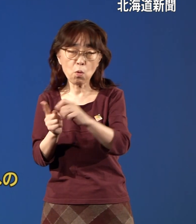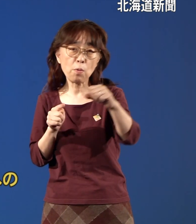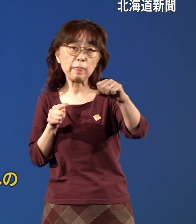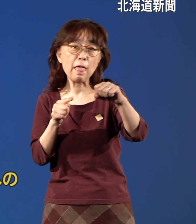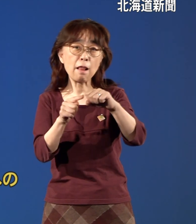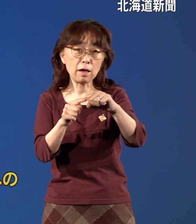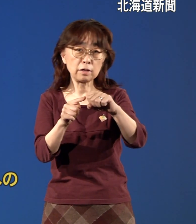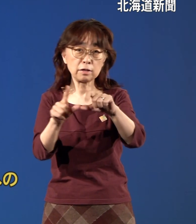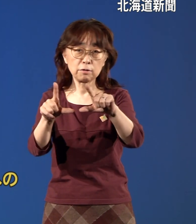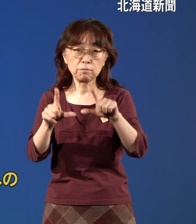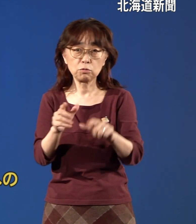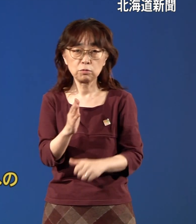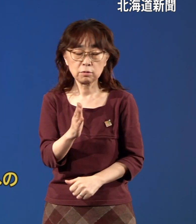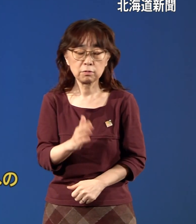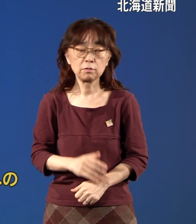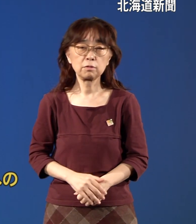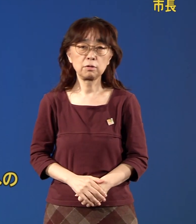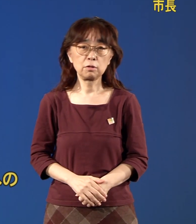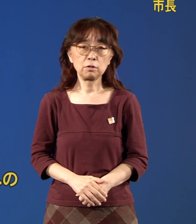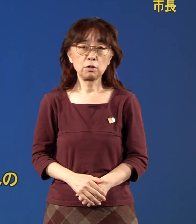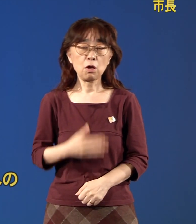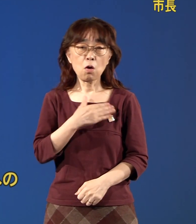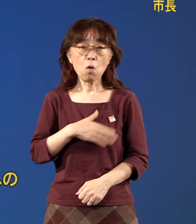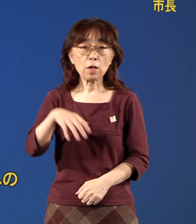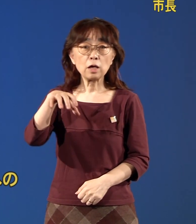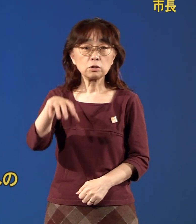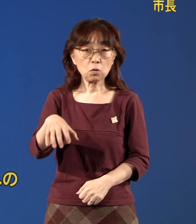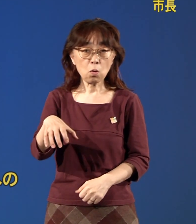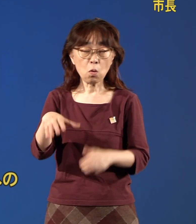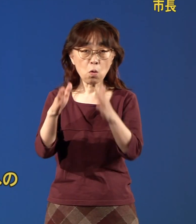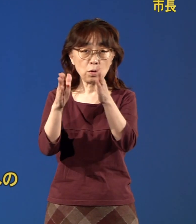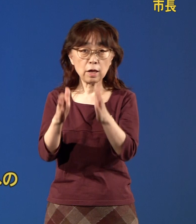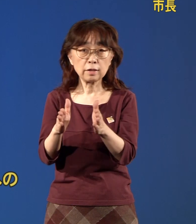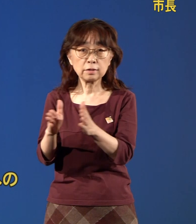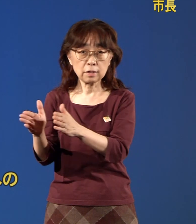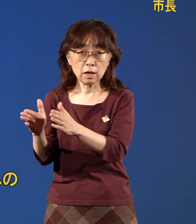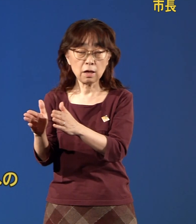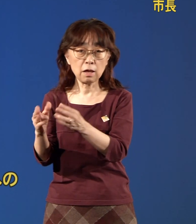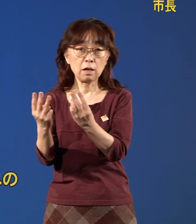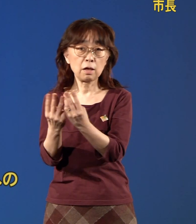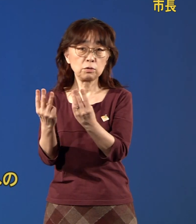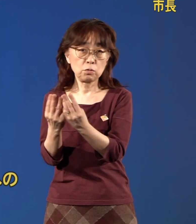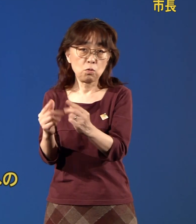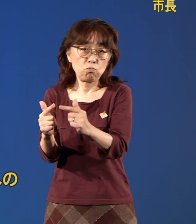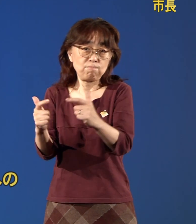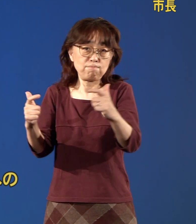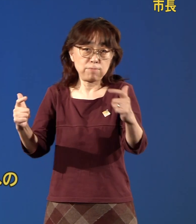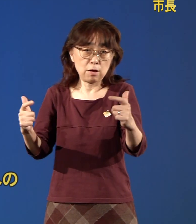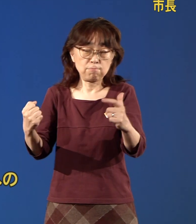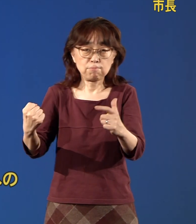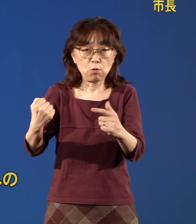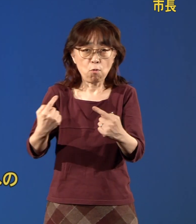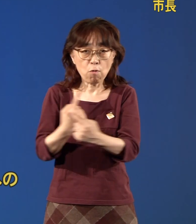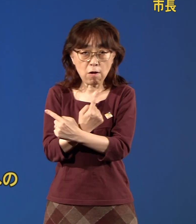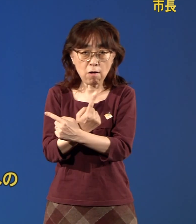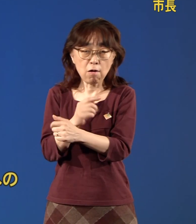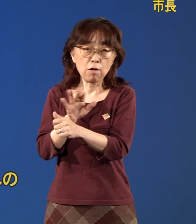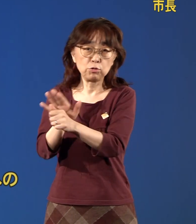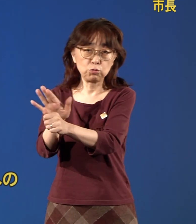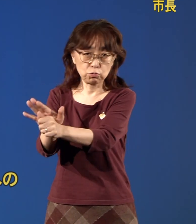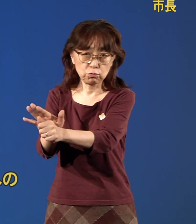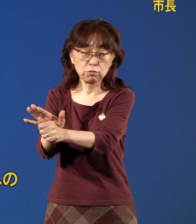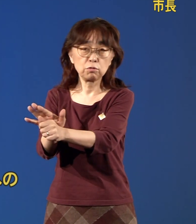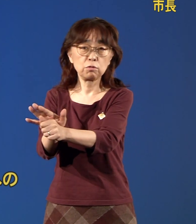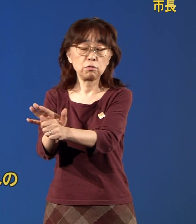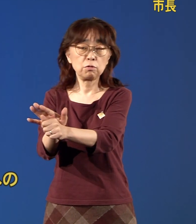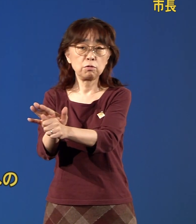ますか。 は い、 まず保健所の体制を増員する、強化するということで、これ